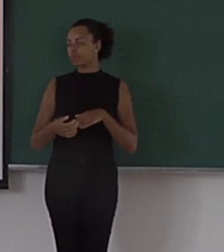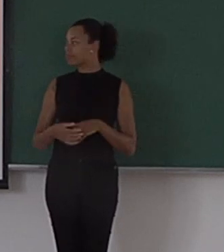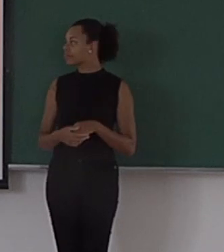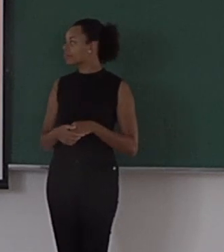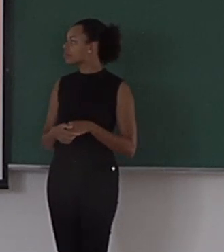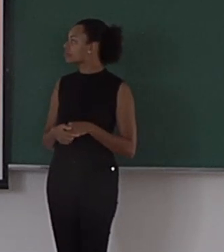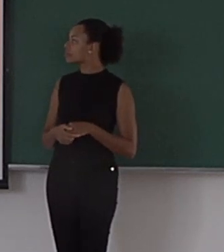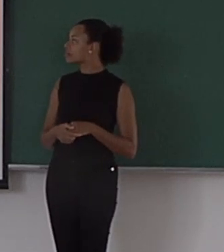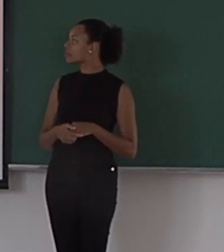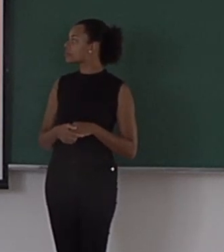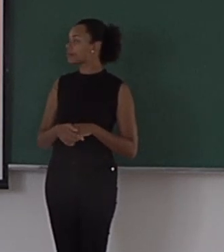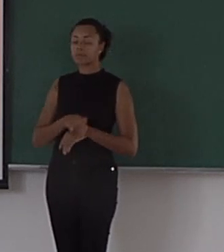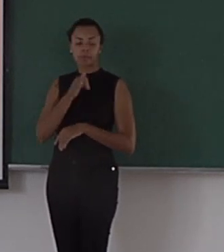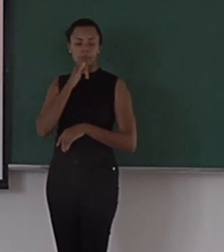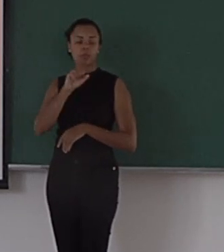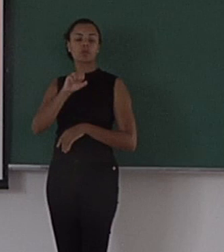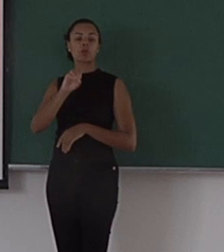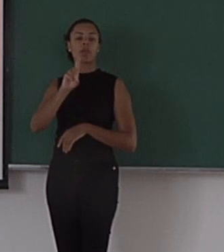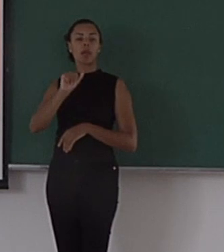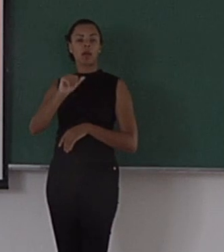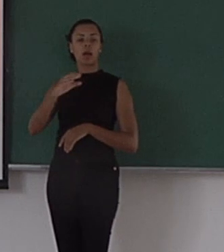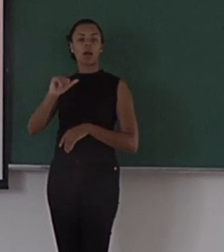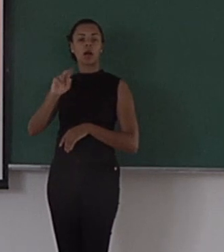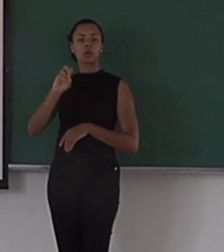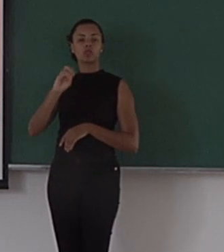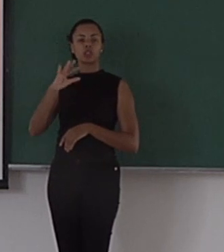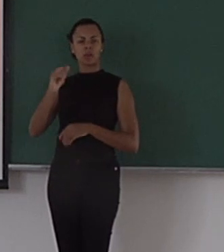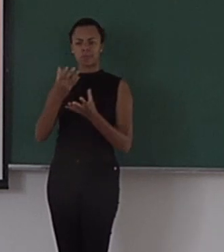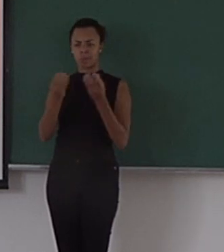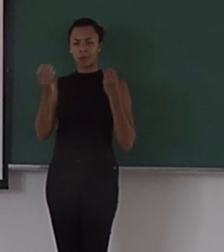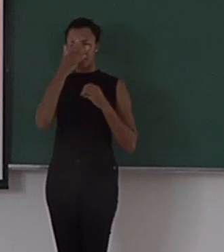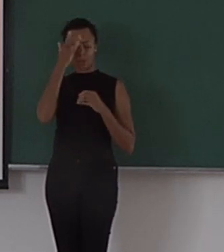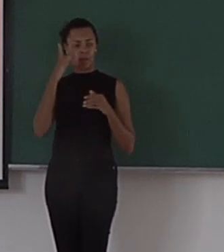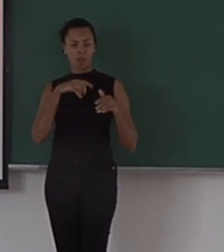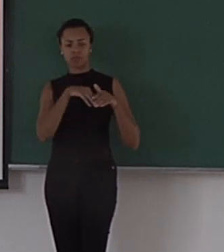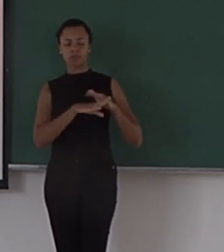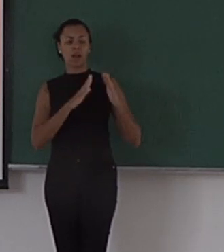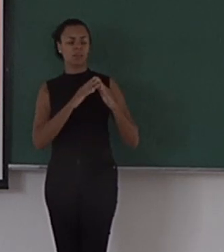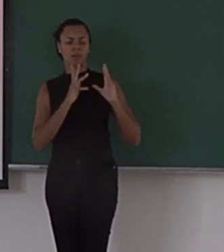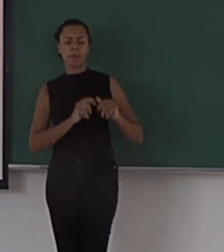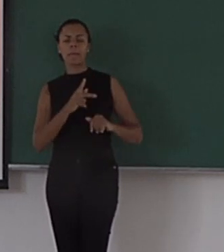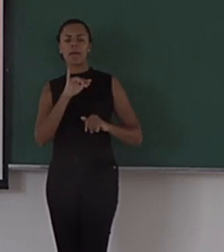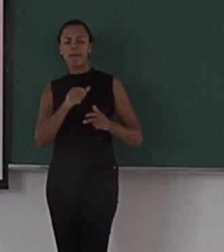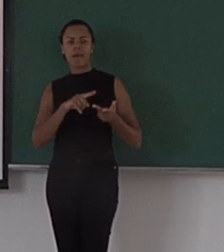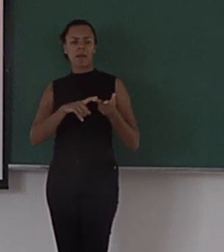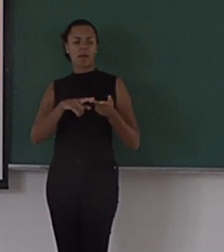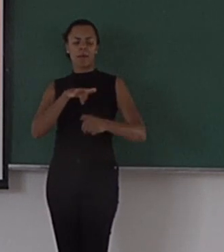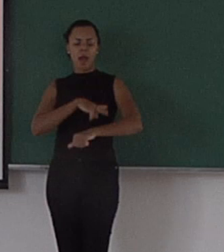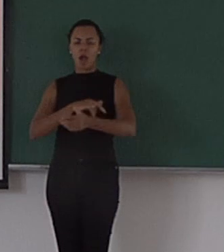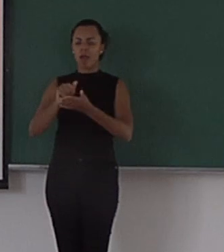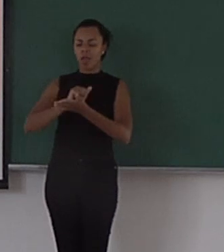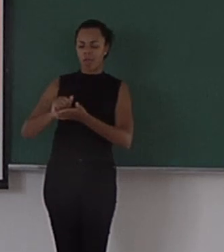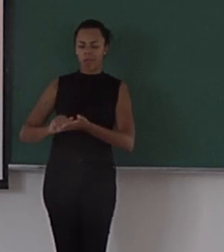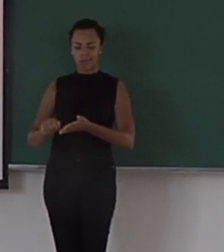Um exemplo muito importante, soda cáustica, né? Muita gente tem soda cáustica em casa, né? Para desentupir a pia, para lavar o banheiro, para